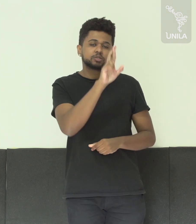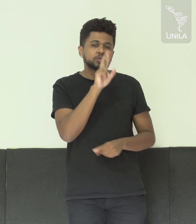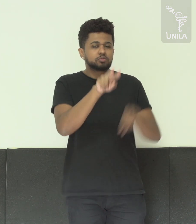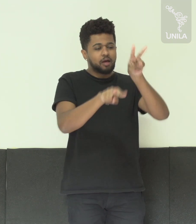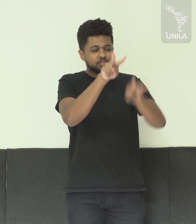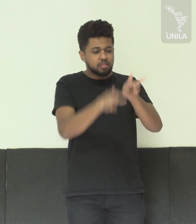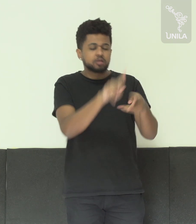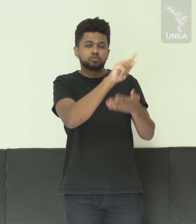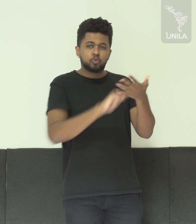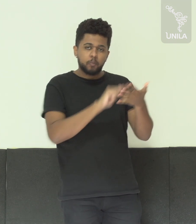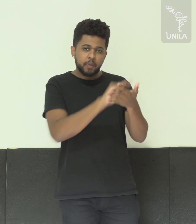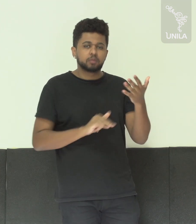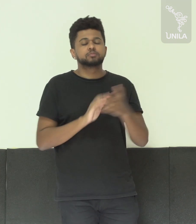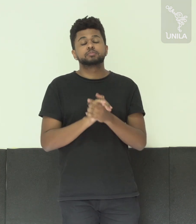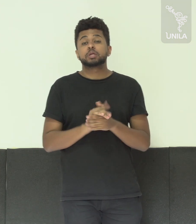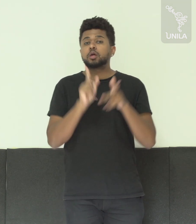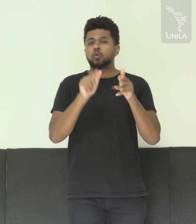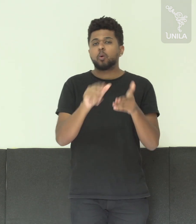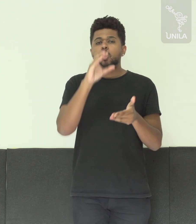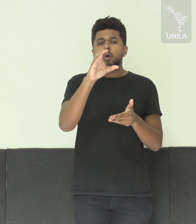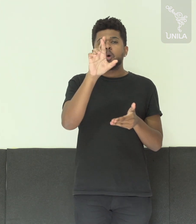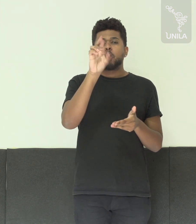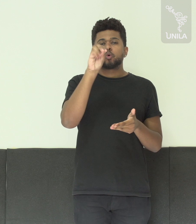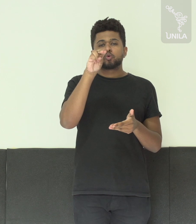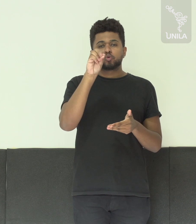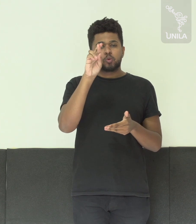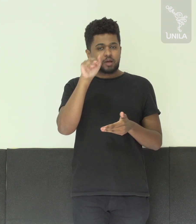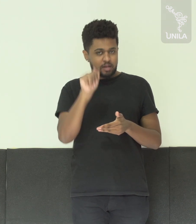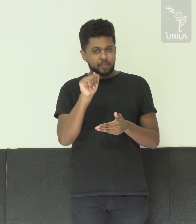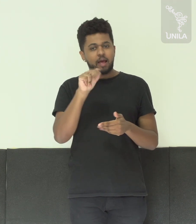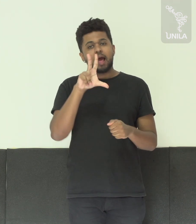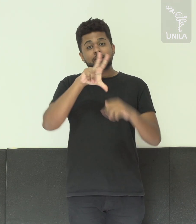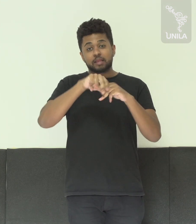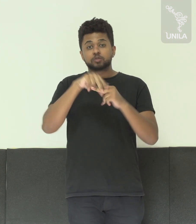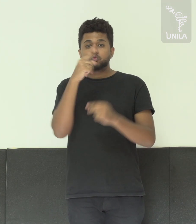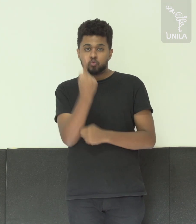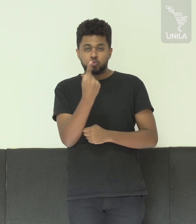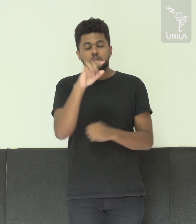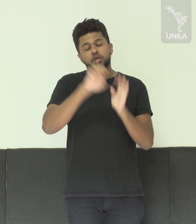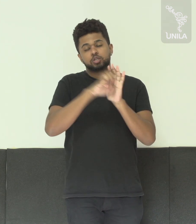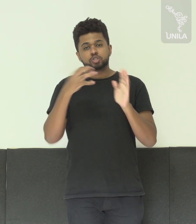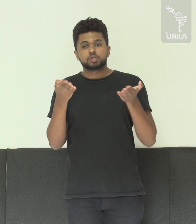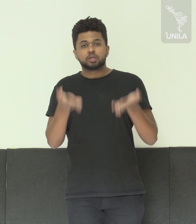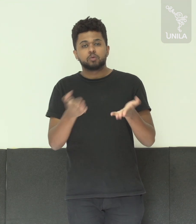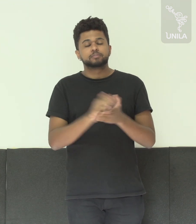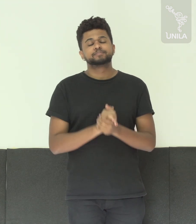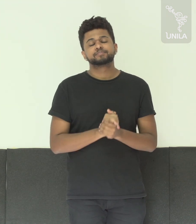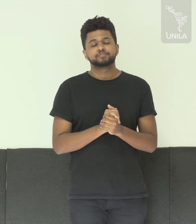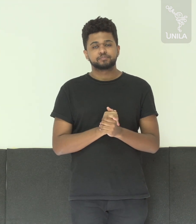de documentos, conforme cronograma elencado no anexo 1 do presente edital.